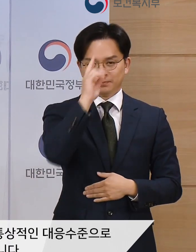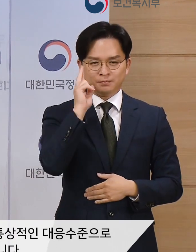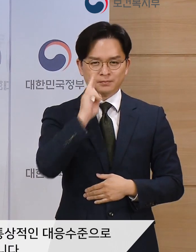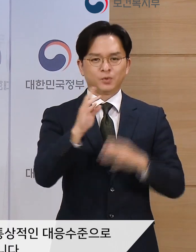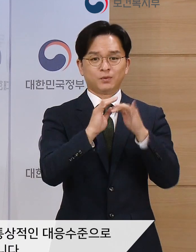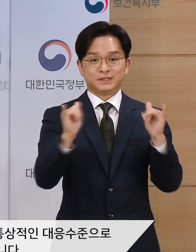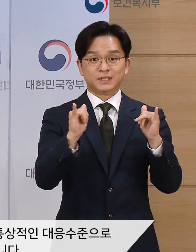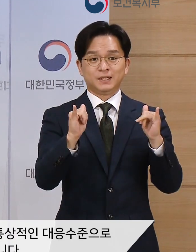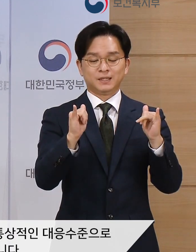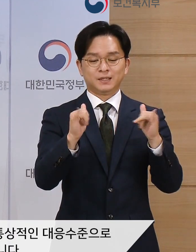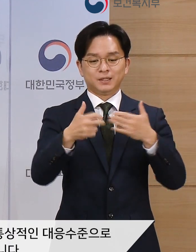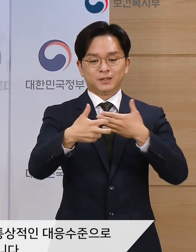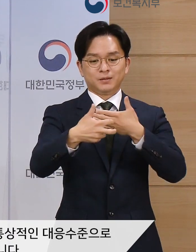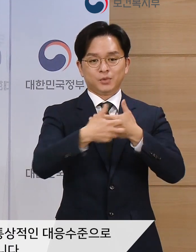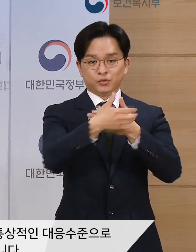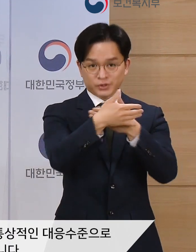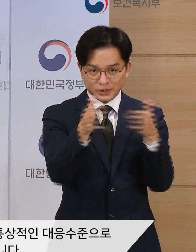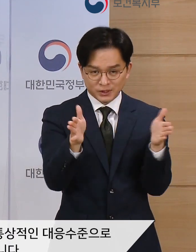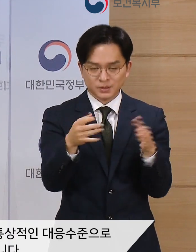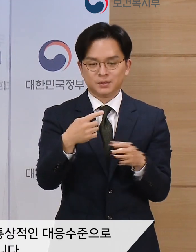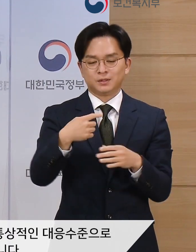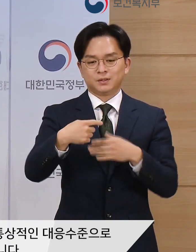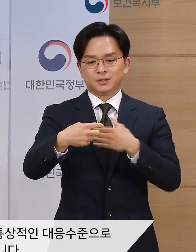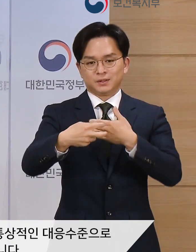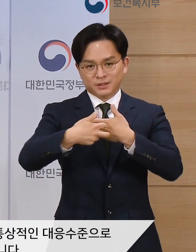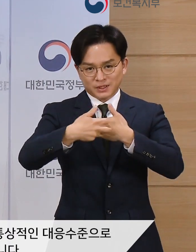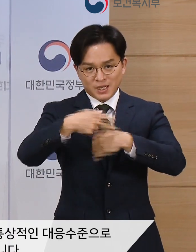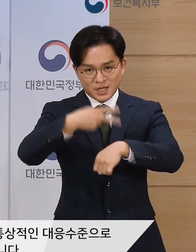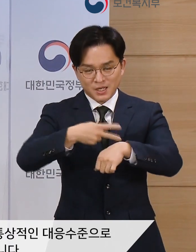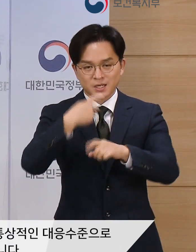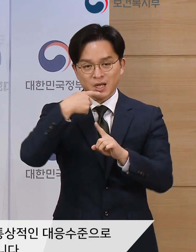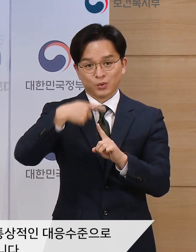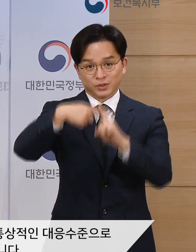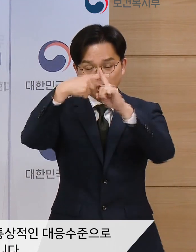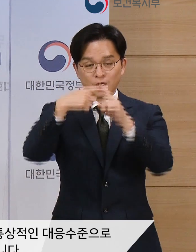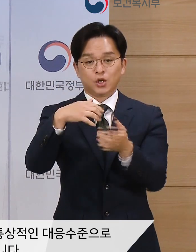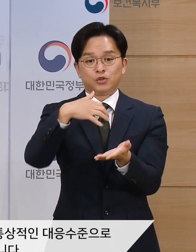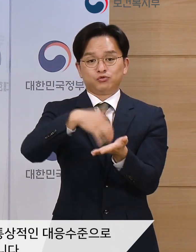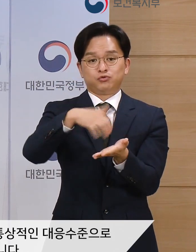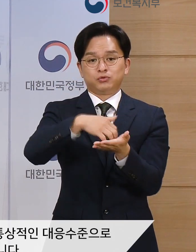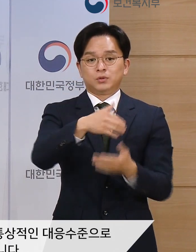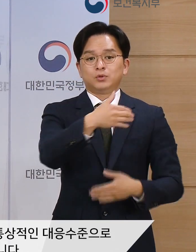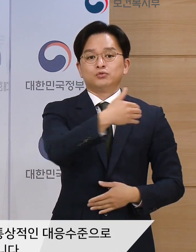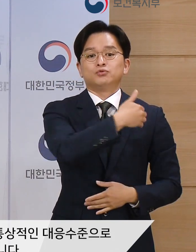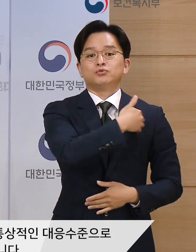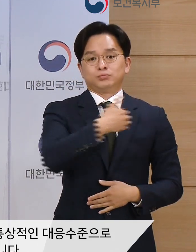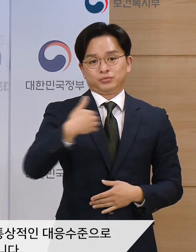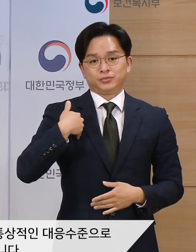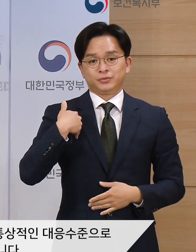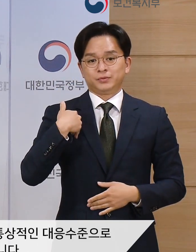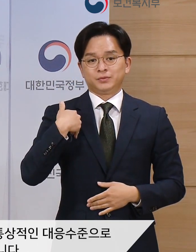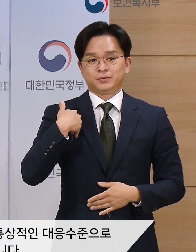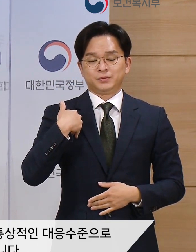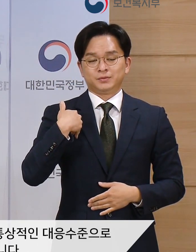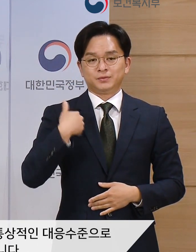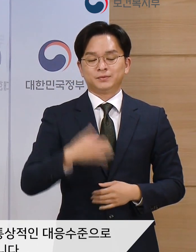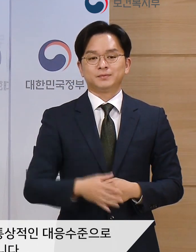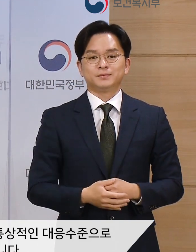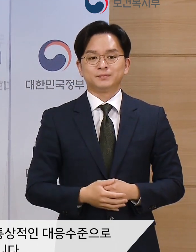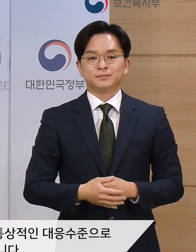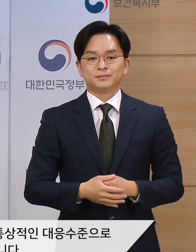중환자실을 비롯한 의료체계 여력도 충분하여 현재는 통상적인 대응 수준으로 특별한 문제